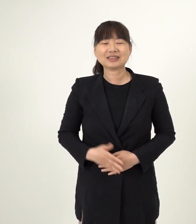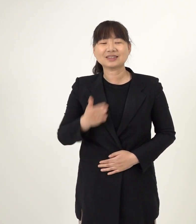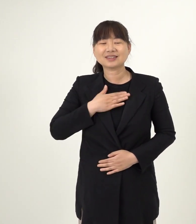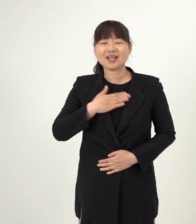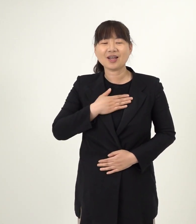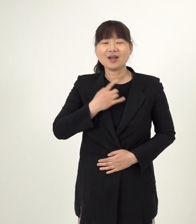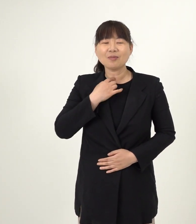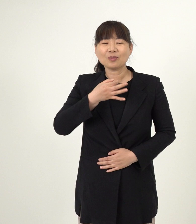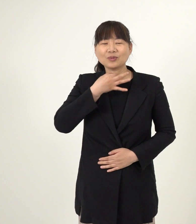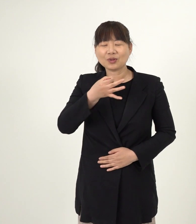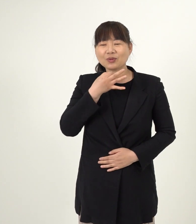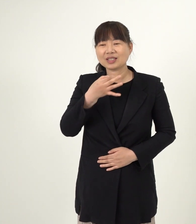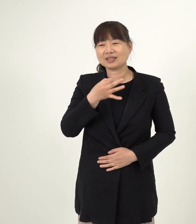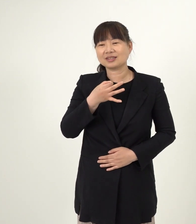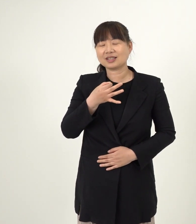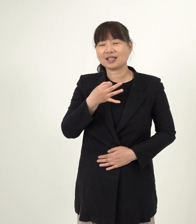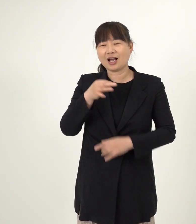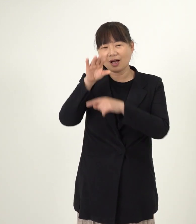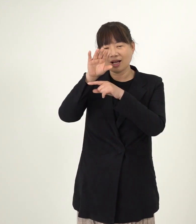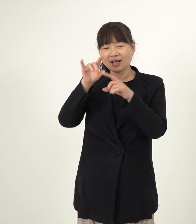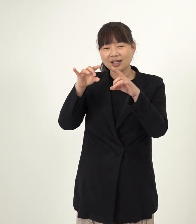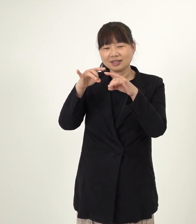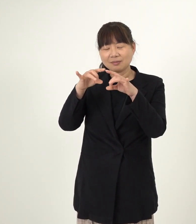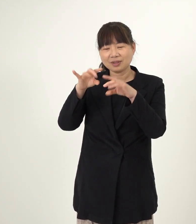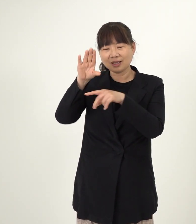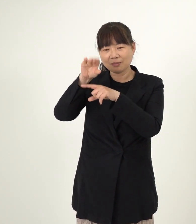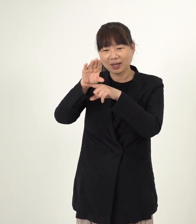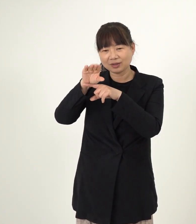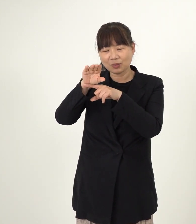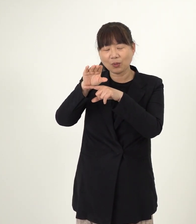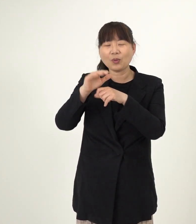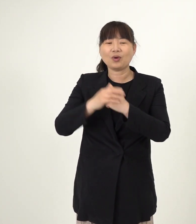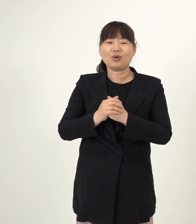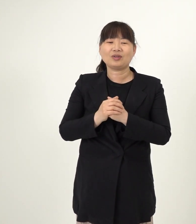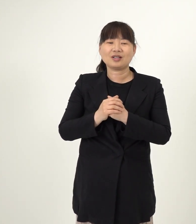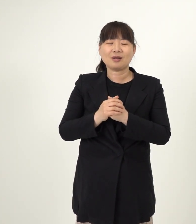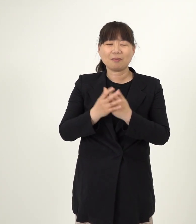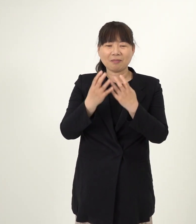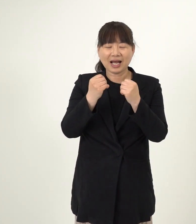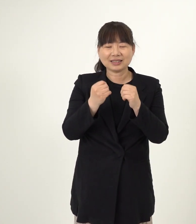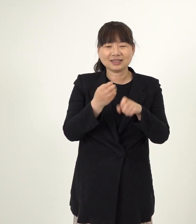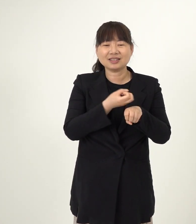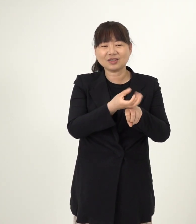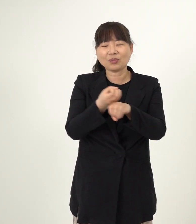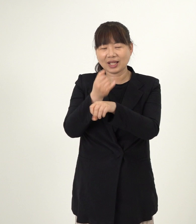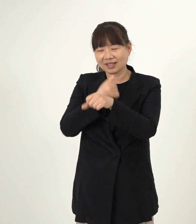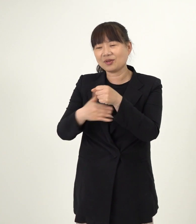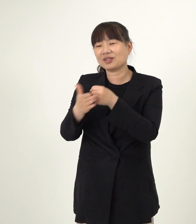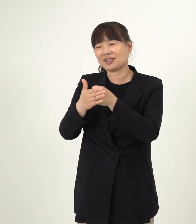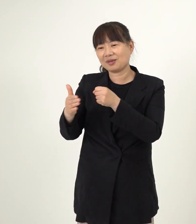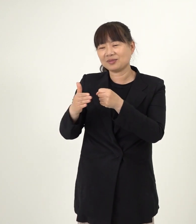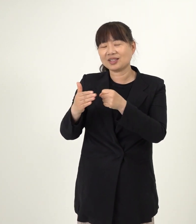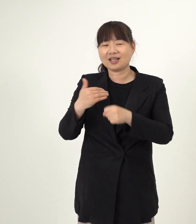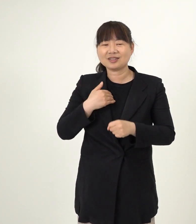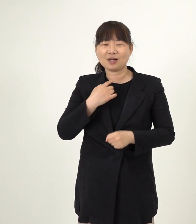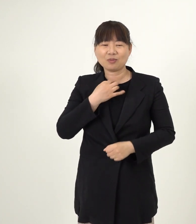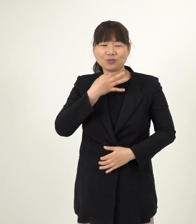목소리가 천지사방에 뿌려지다 보니까 목소리 듣고 목사님인 줄 알았대요. 제 목소리가